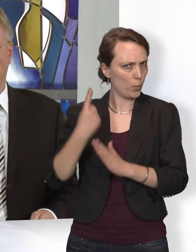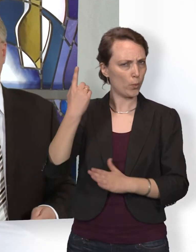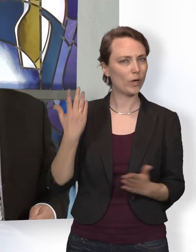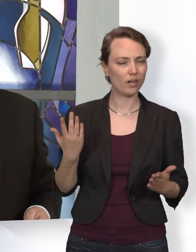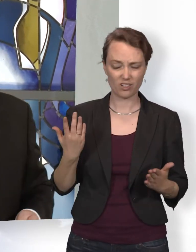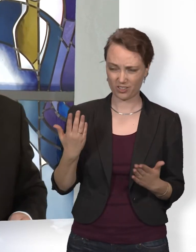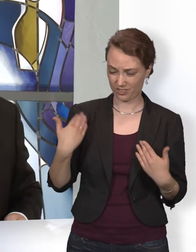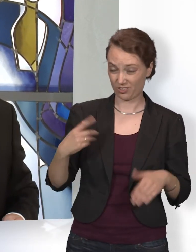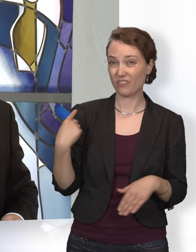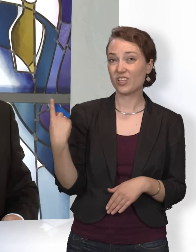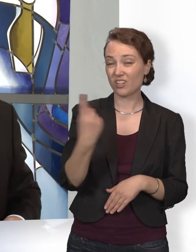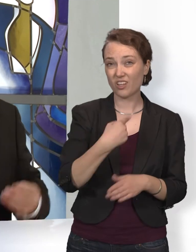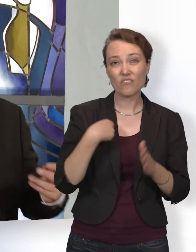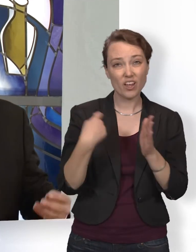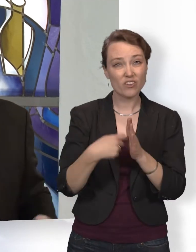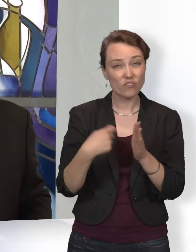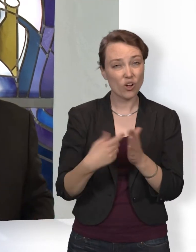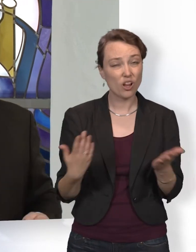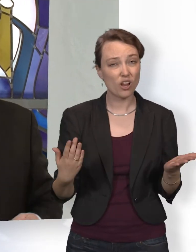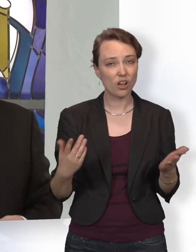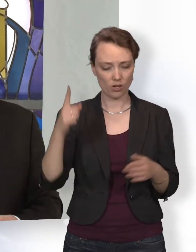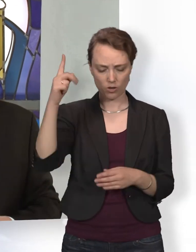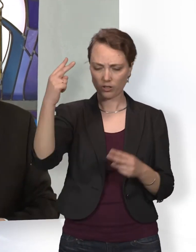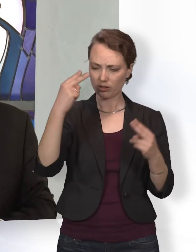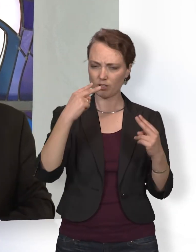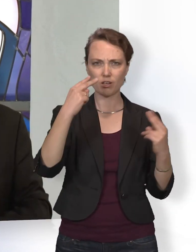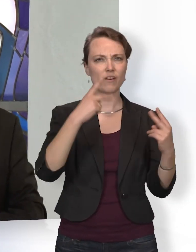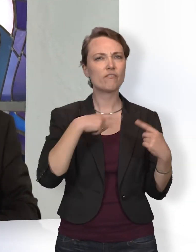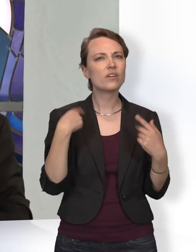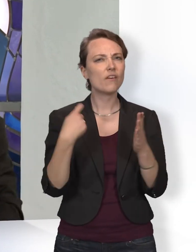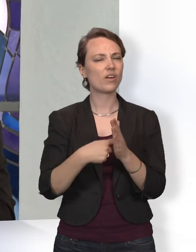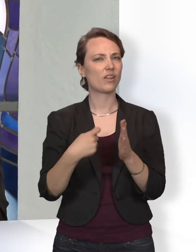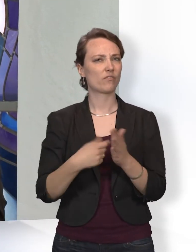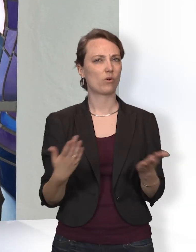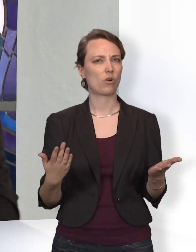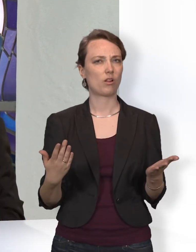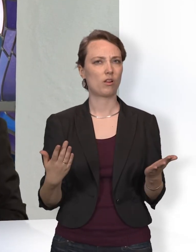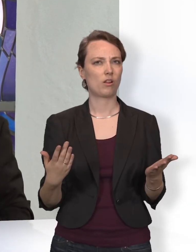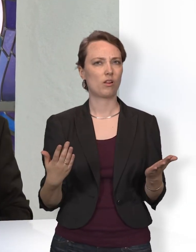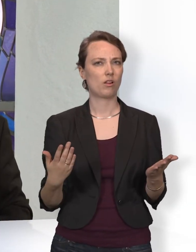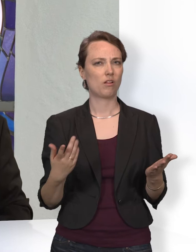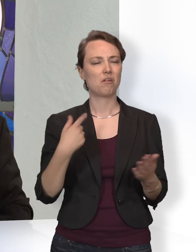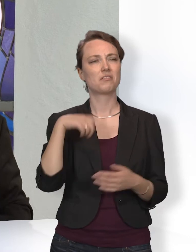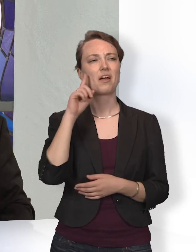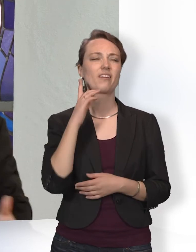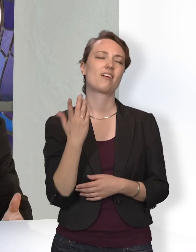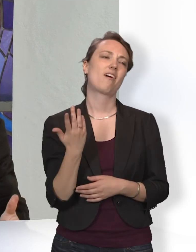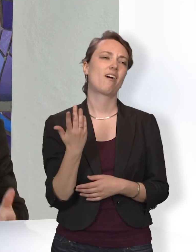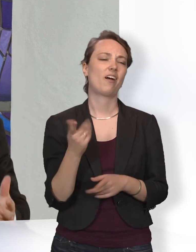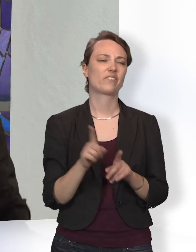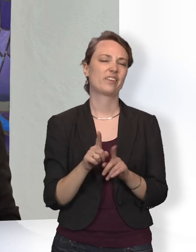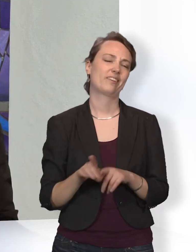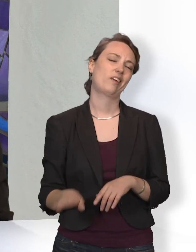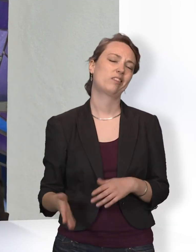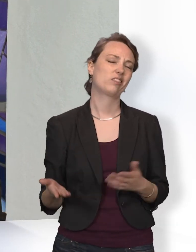So wertvoll sind wir in den Augen Gottes. Auch wenn sich das so ein bisschen kindlich oder kindisch anhört, das ist